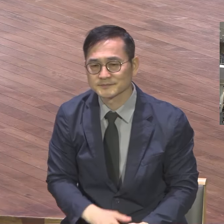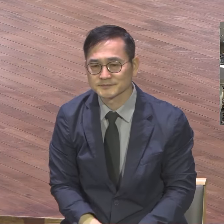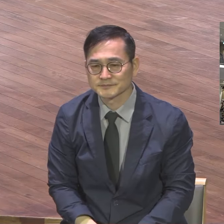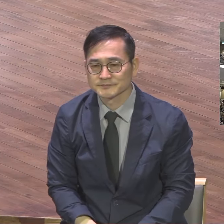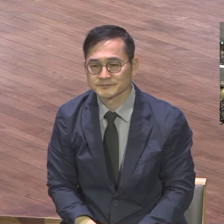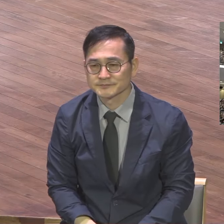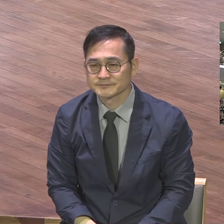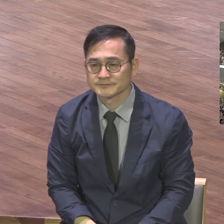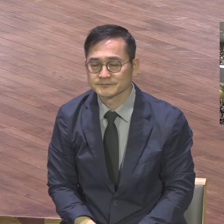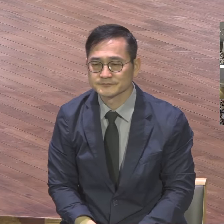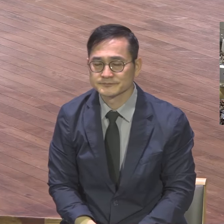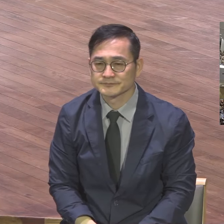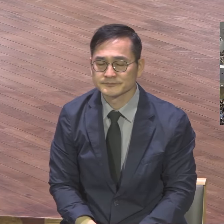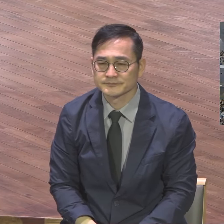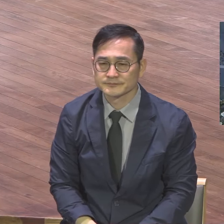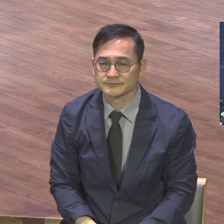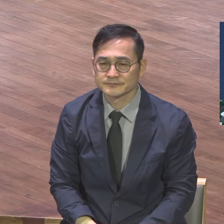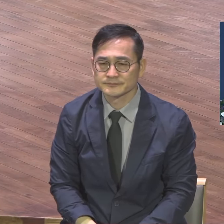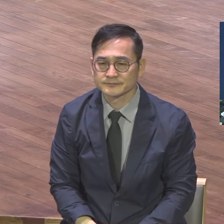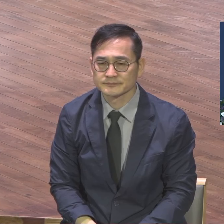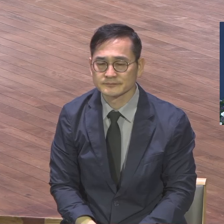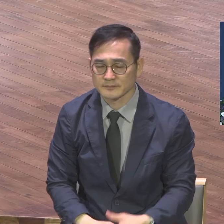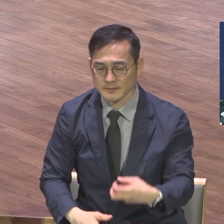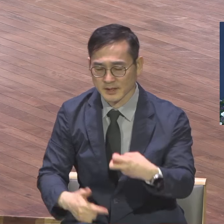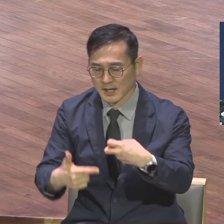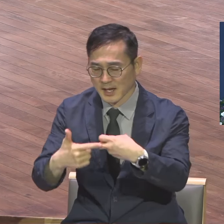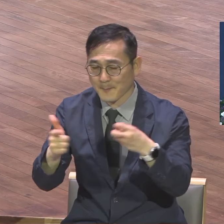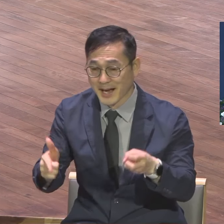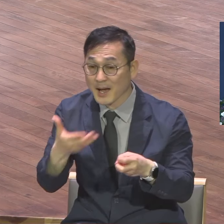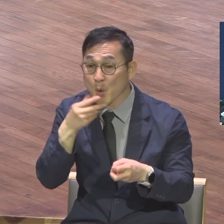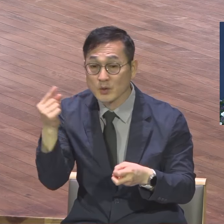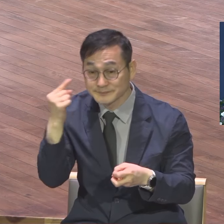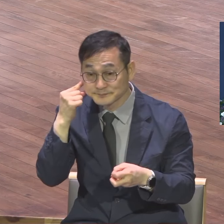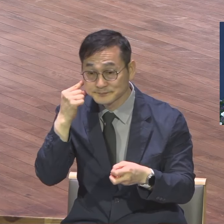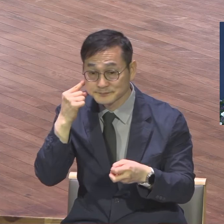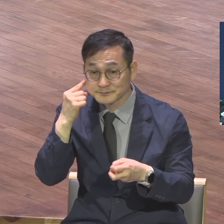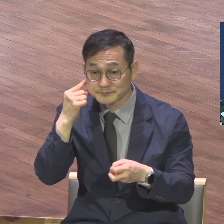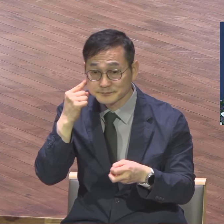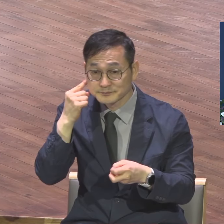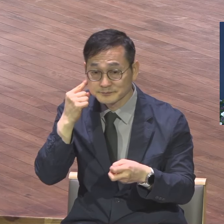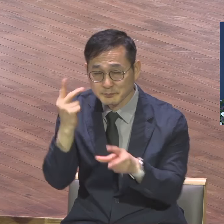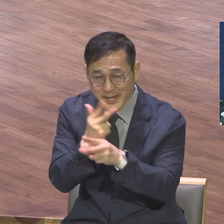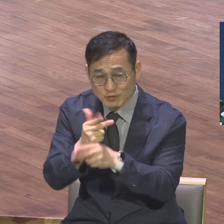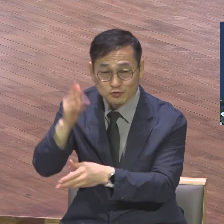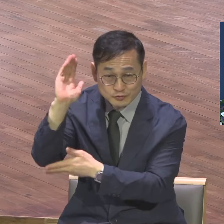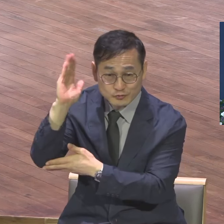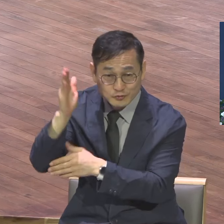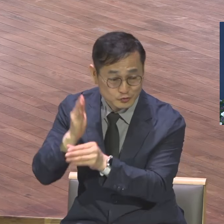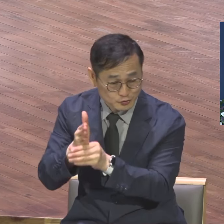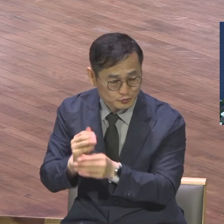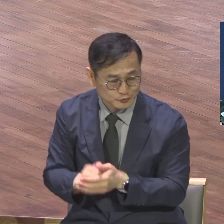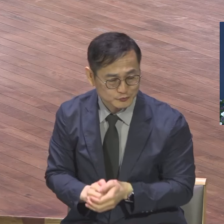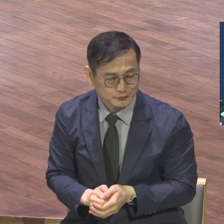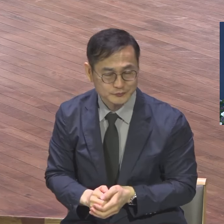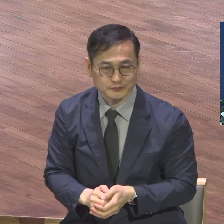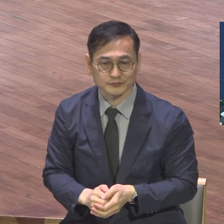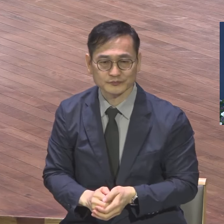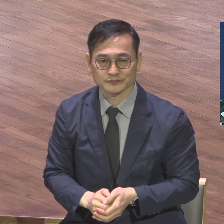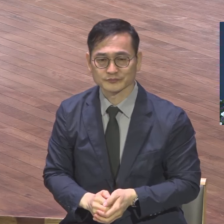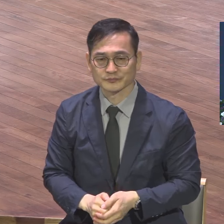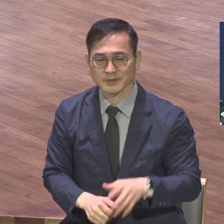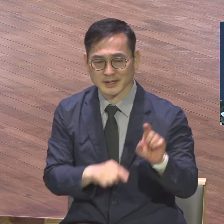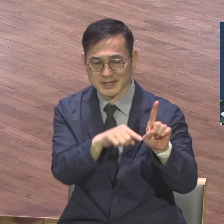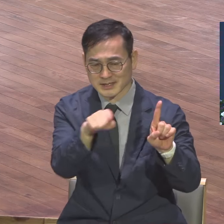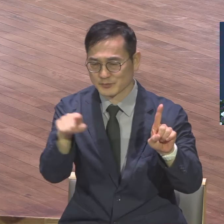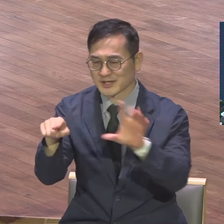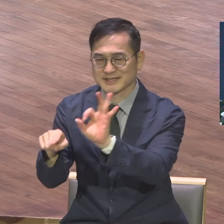매주일 요즘 마가복음을 강의를 하고 있는데 이 강의를 지난주까지 10장까지 했어요. 11장에 와서